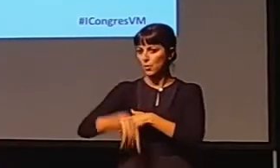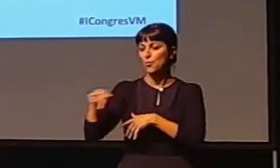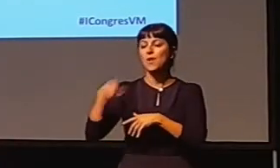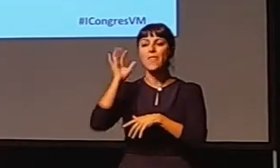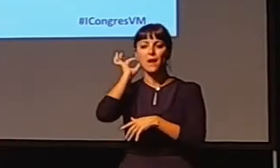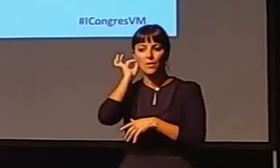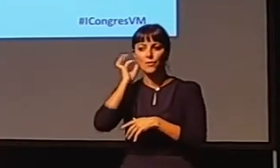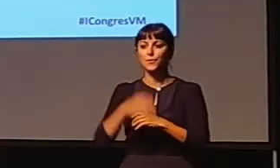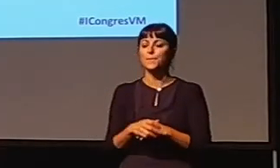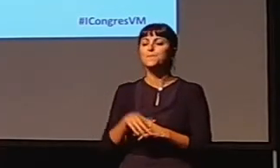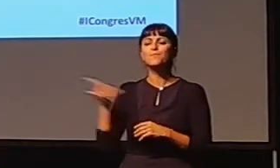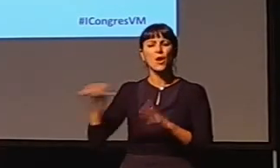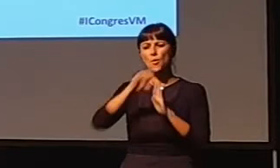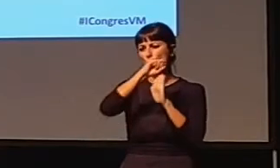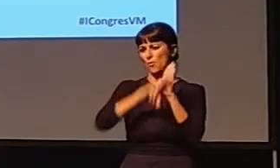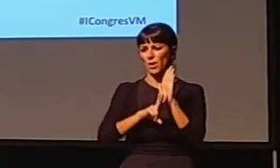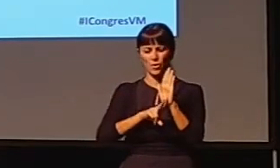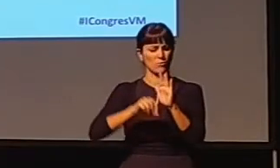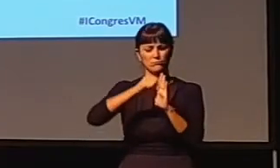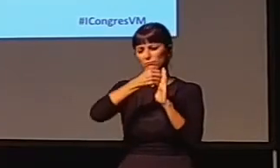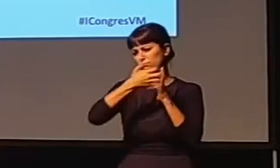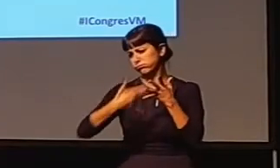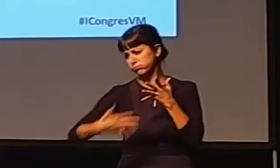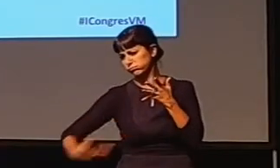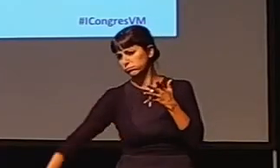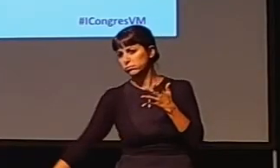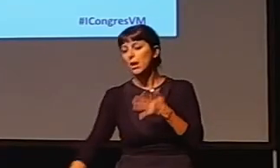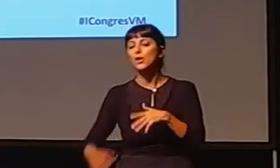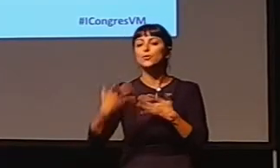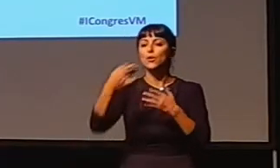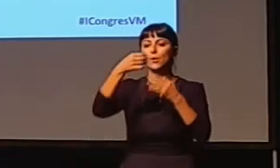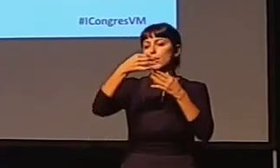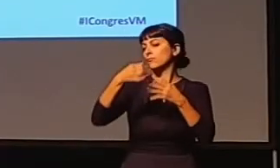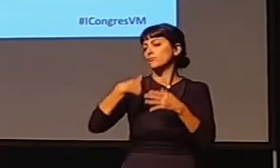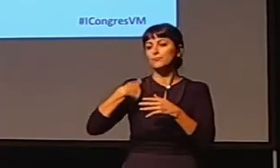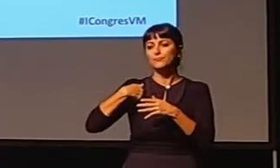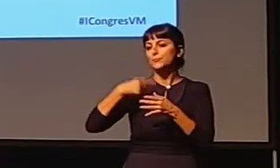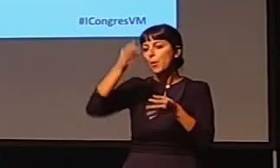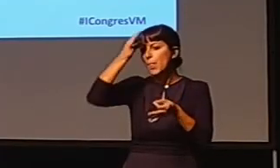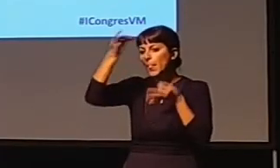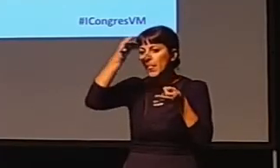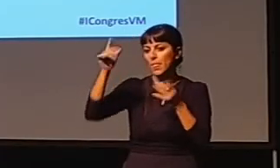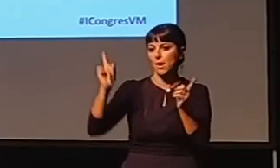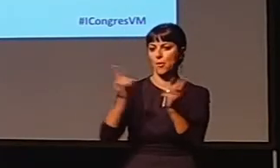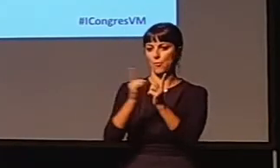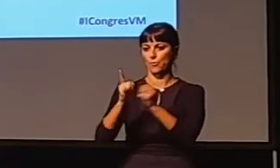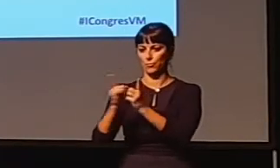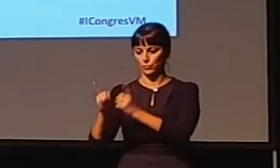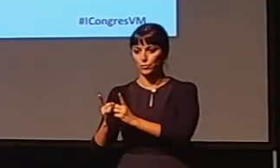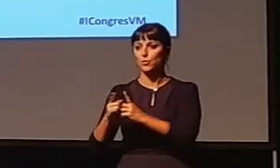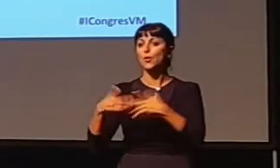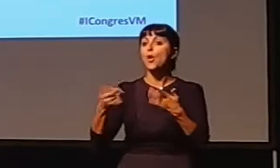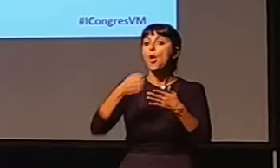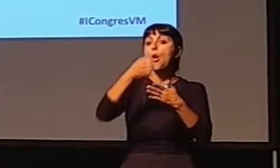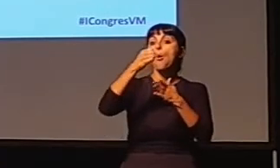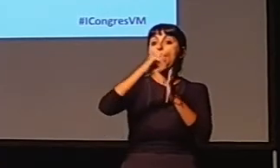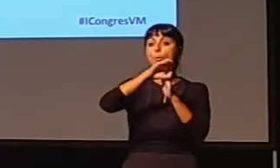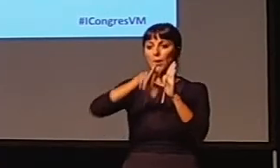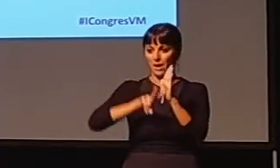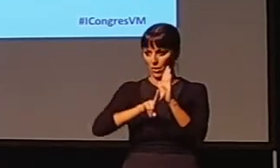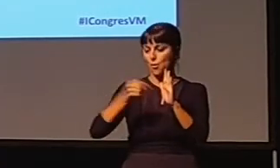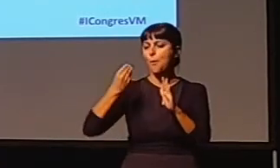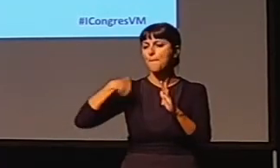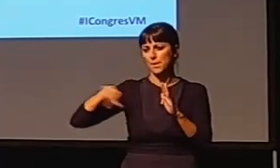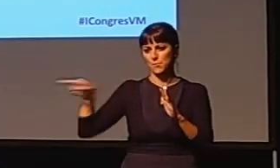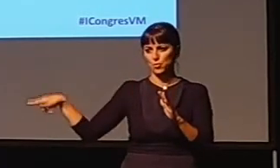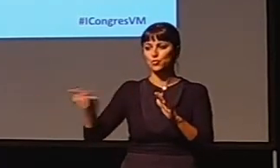algunes coses perquè té un currículum molt llarg i que sí que us volia dir que el currículum que teniu en el programa està una mica desactualitzat, la